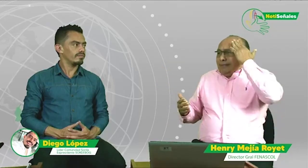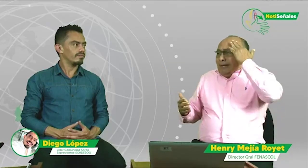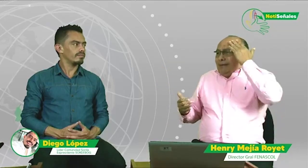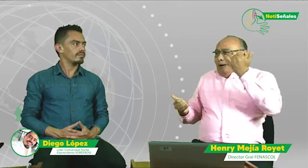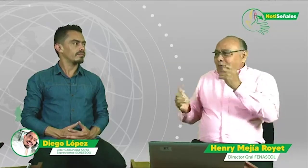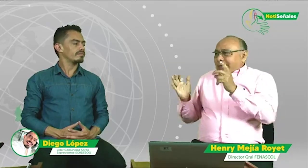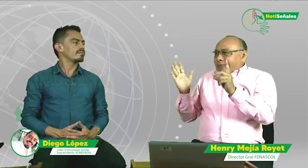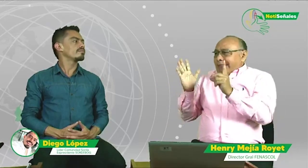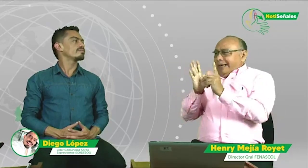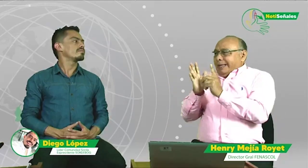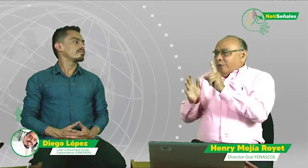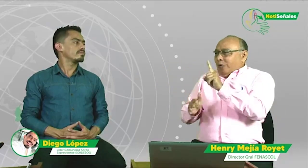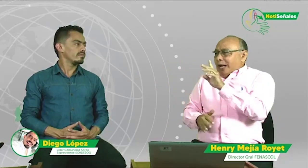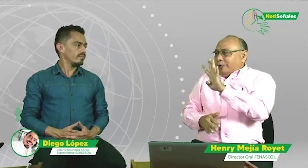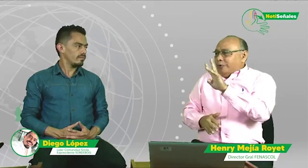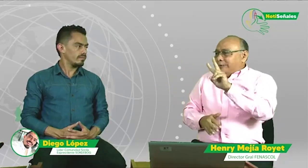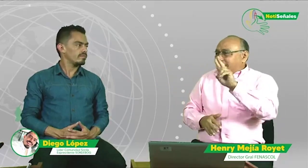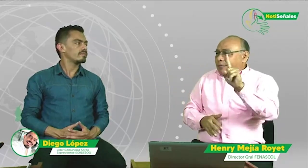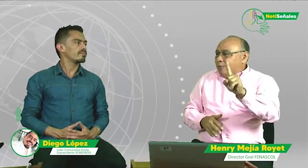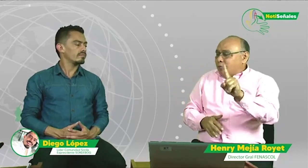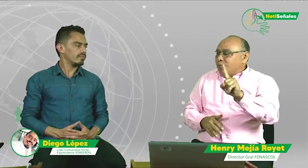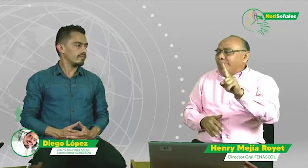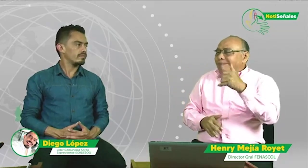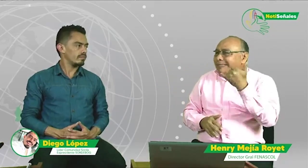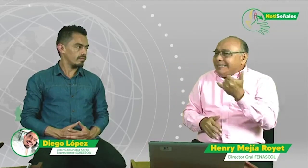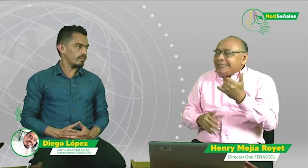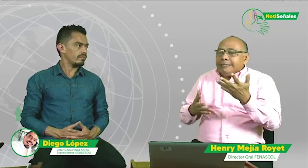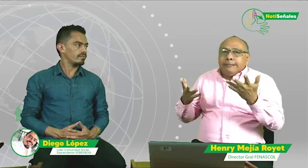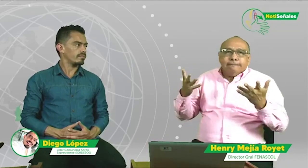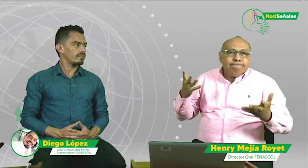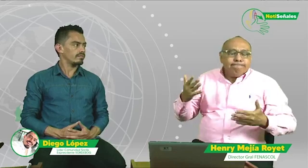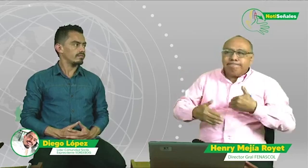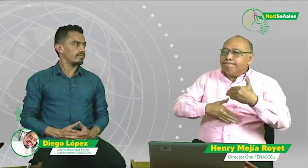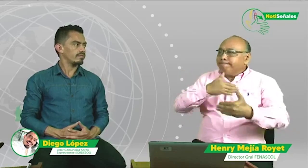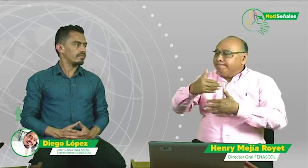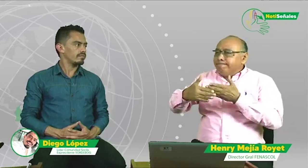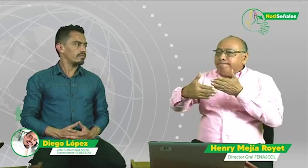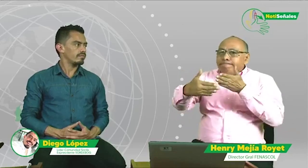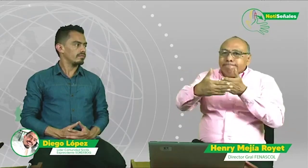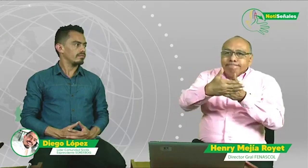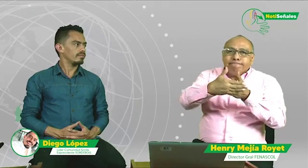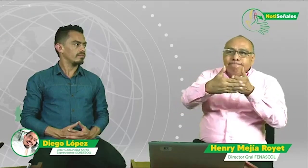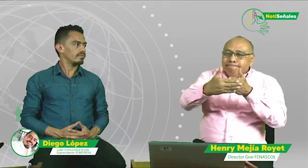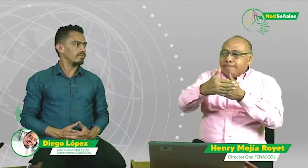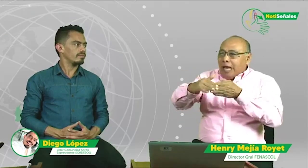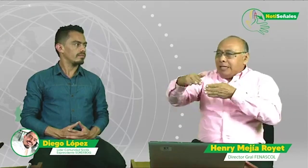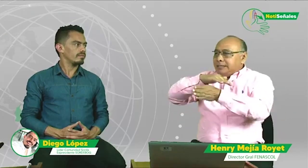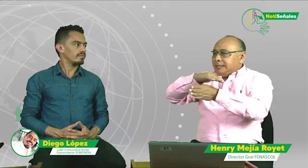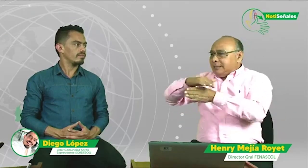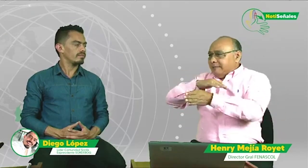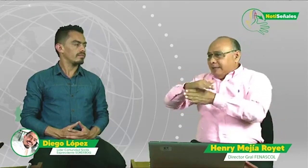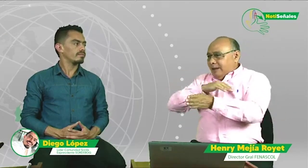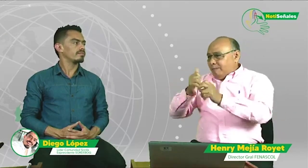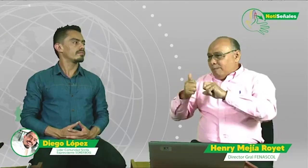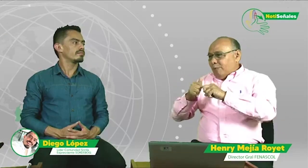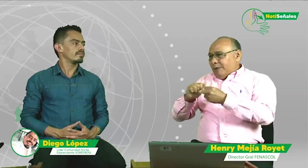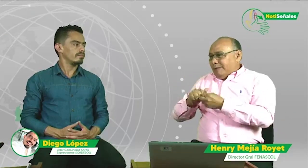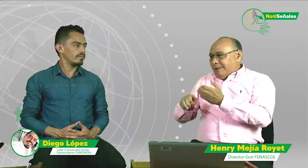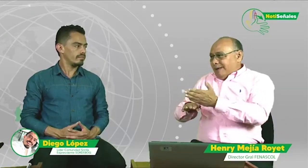acompañe en la emisión de hoy. Sabemos que existe el decreto 1421 del 2017, pero que se han